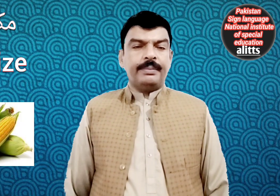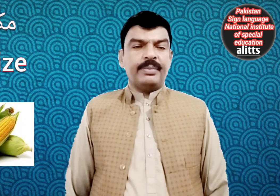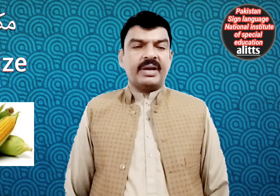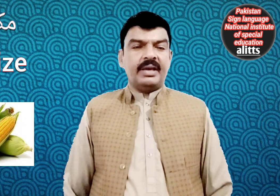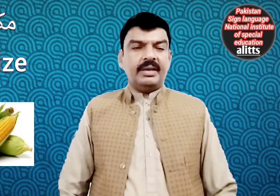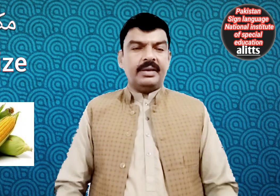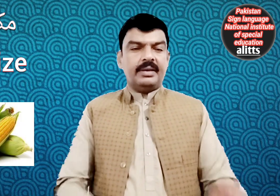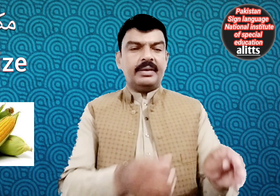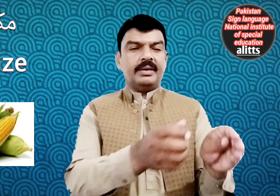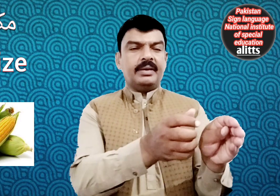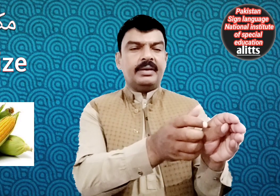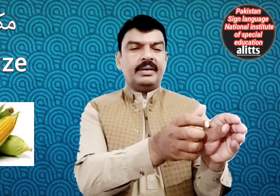मकई,